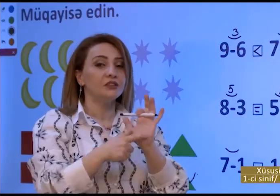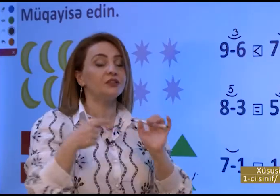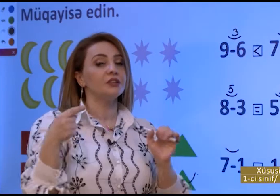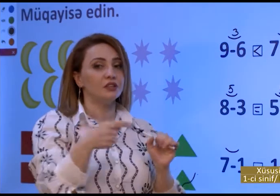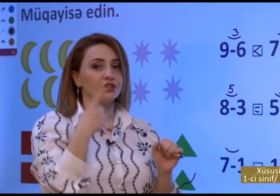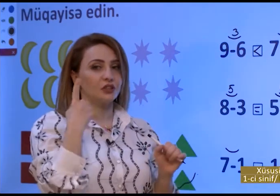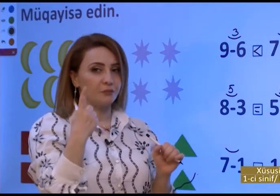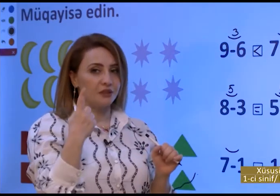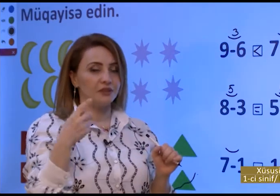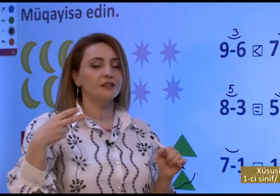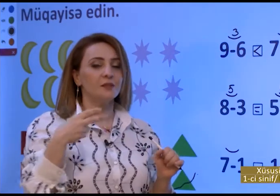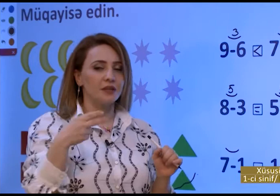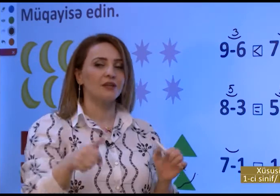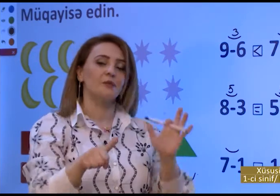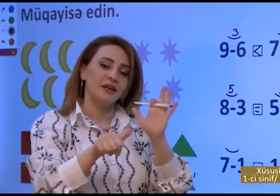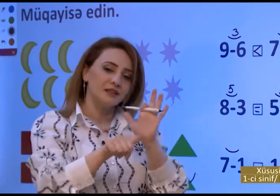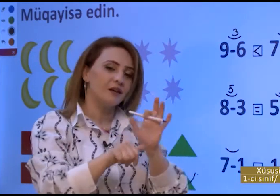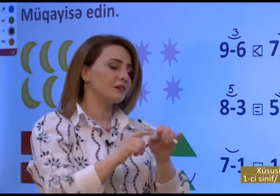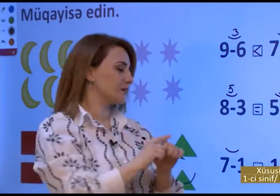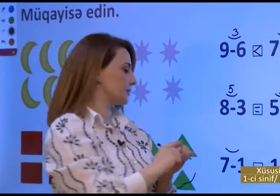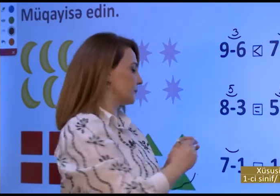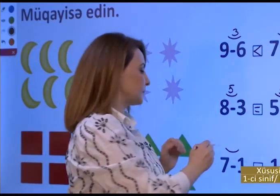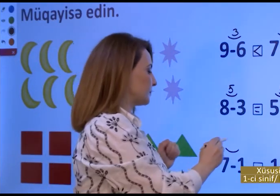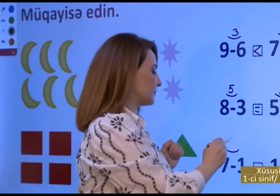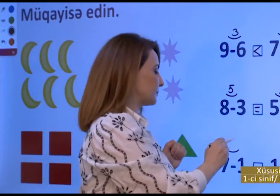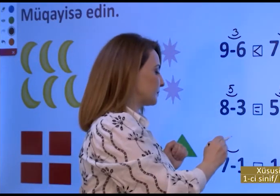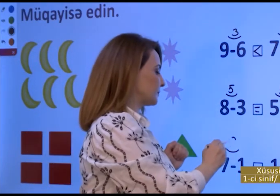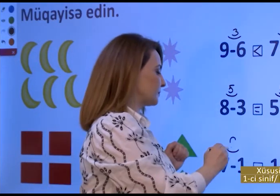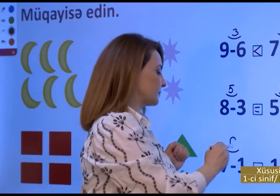7 çıx 1, bərabərdir 6.